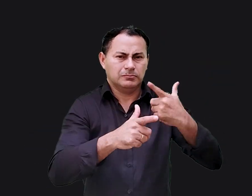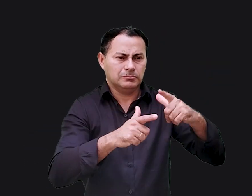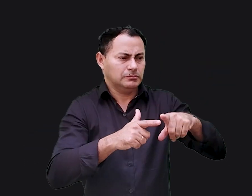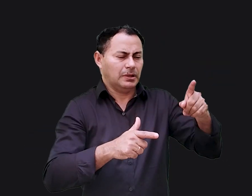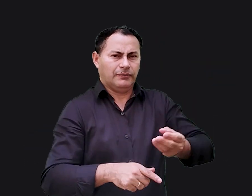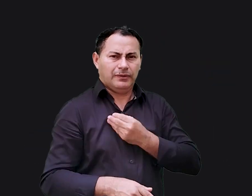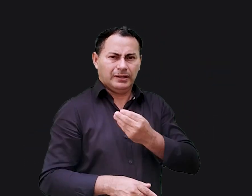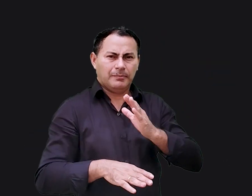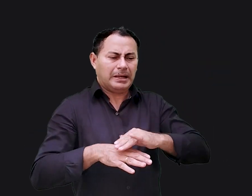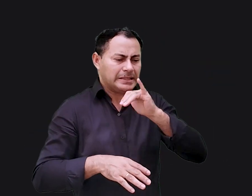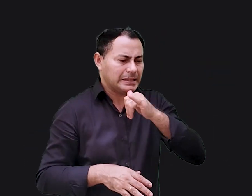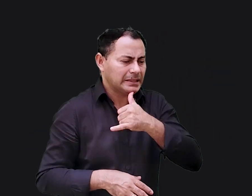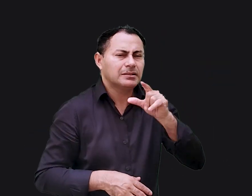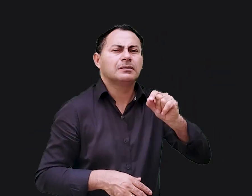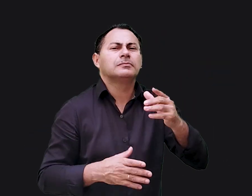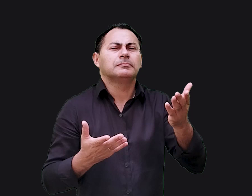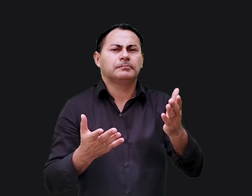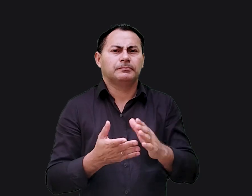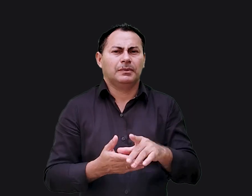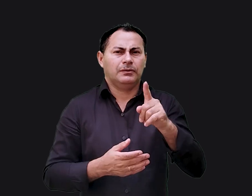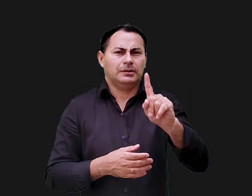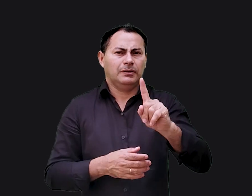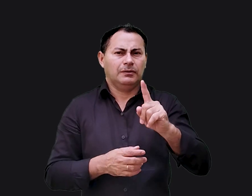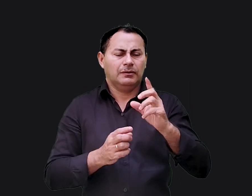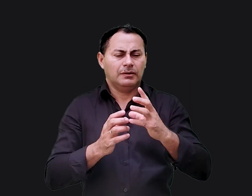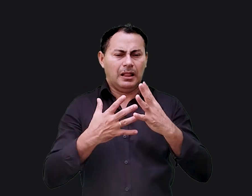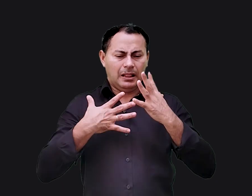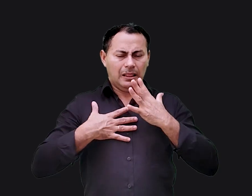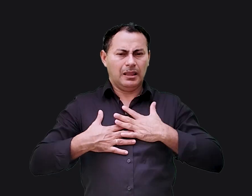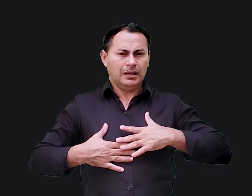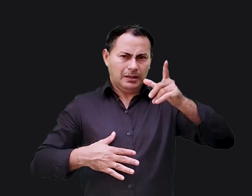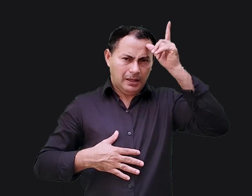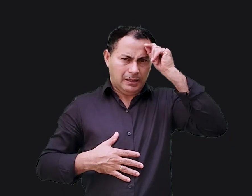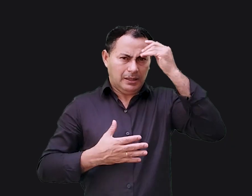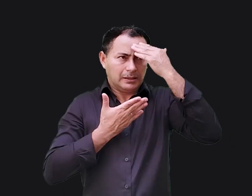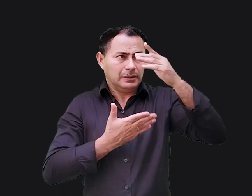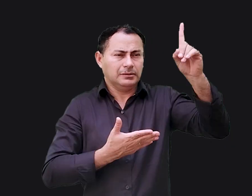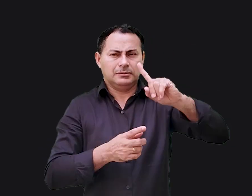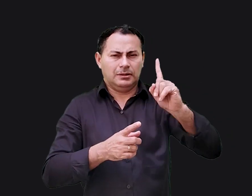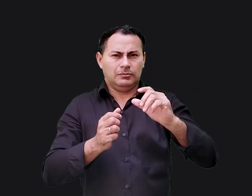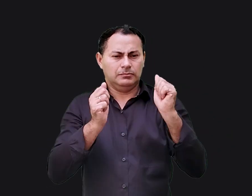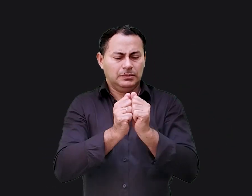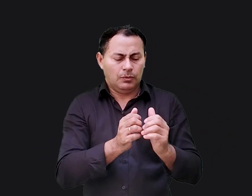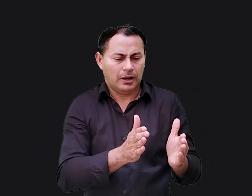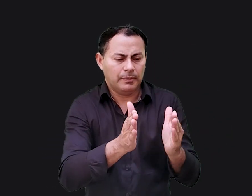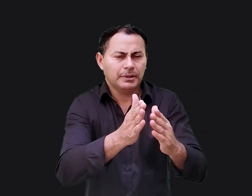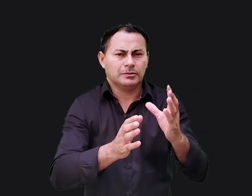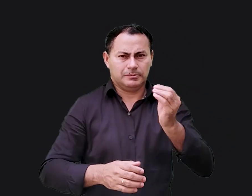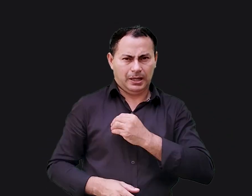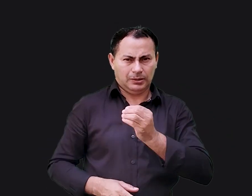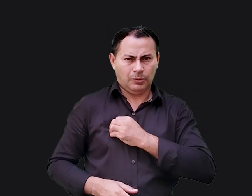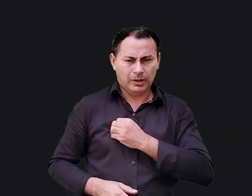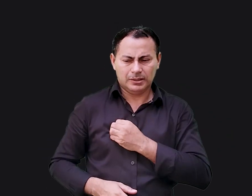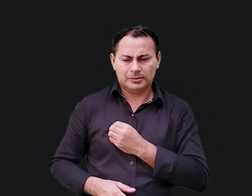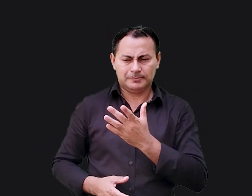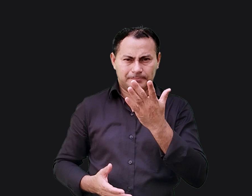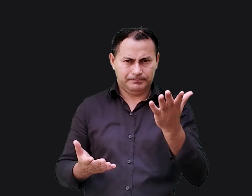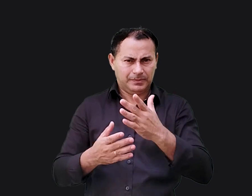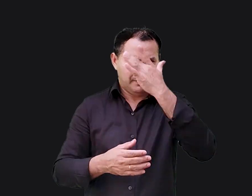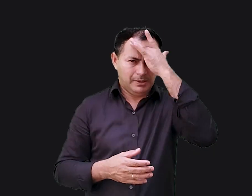de consequências mais triste do que este? Você não ficou aliviado e agradecido a Deus por não estar no caminho dos pecadores?